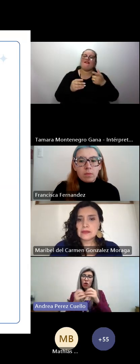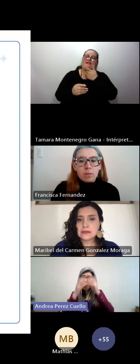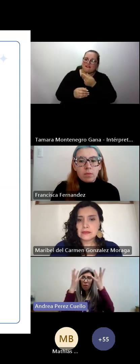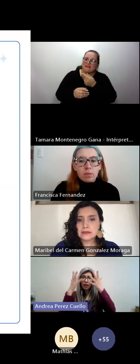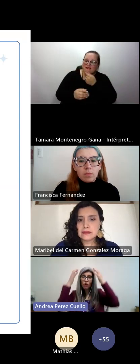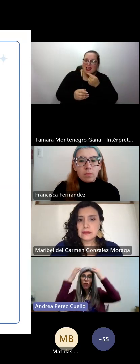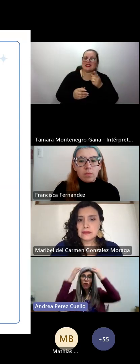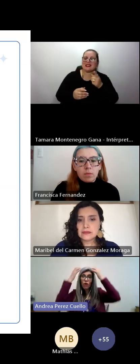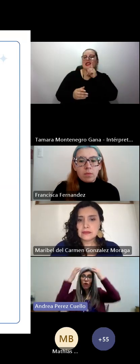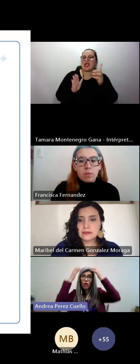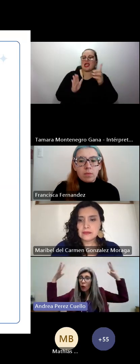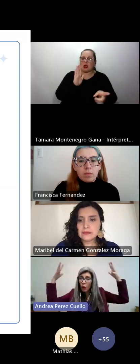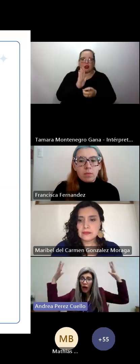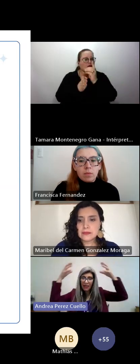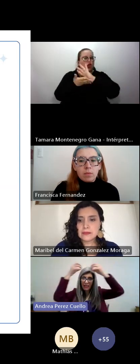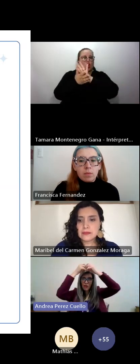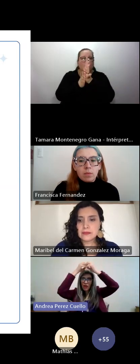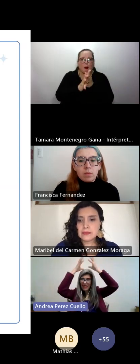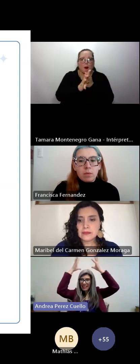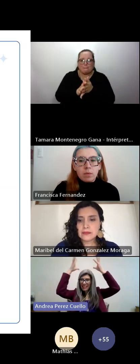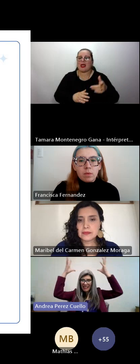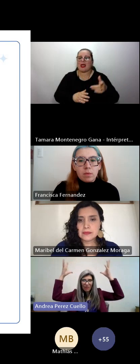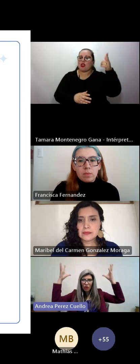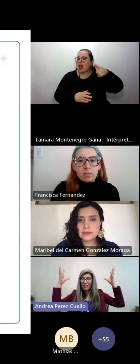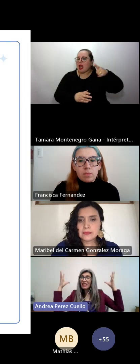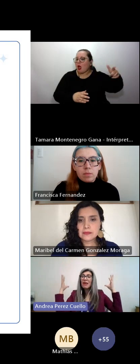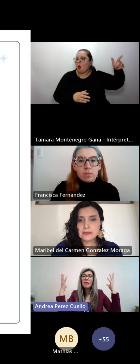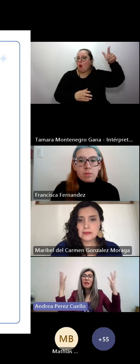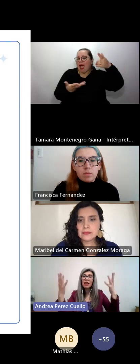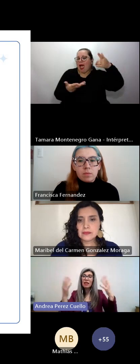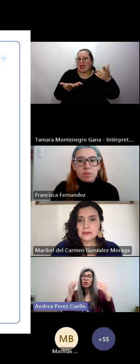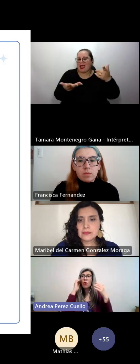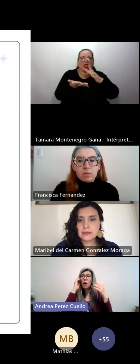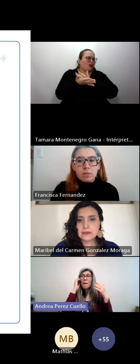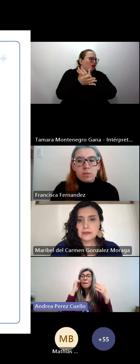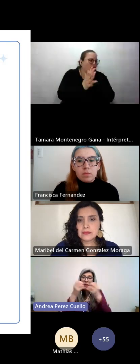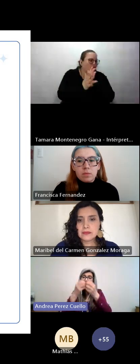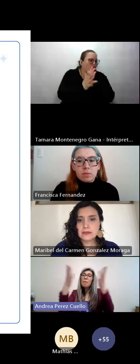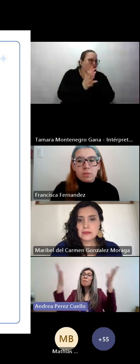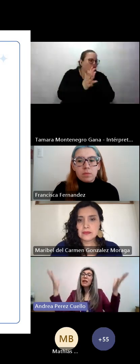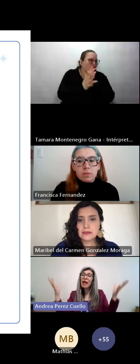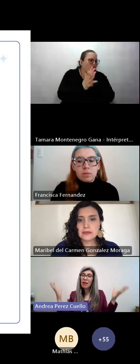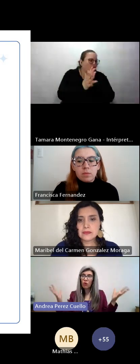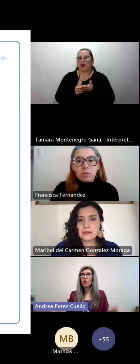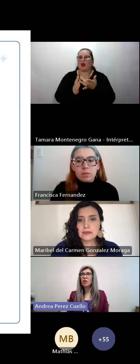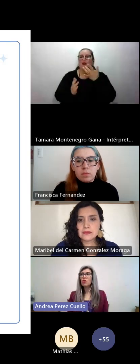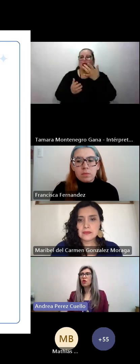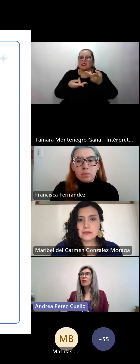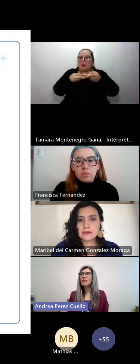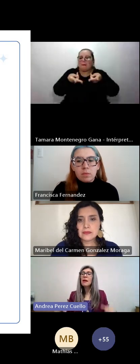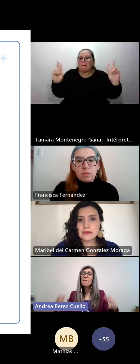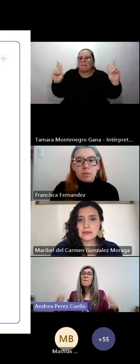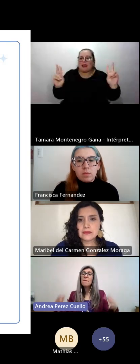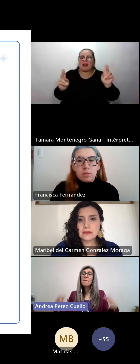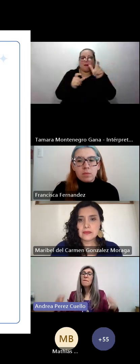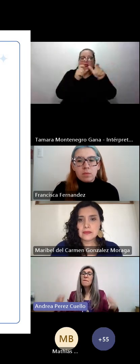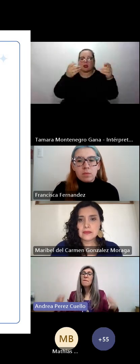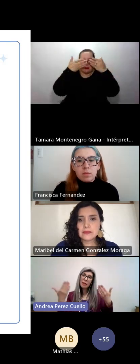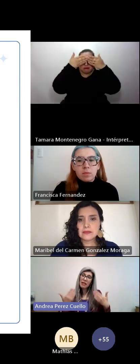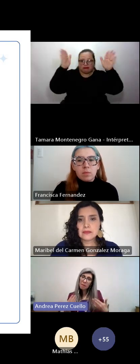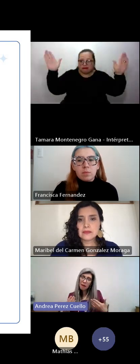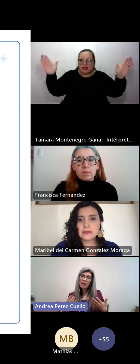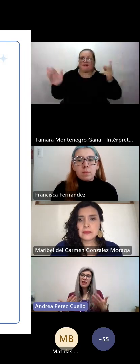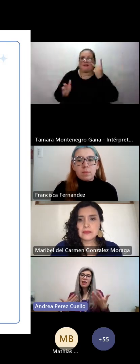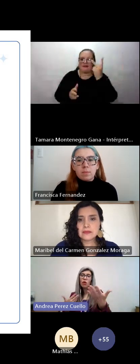un desarrollo completo del lenguaje, ¿no? Aquí cognitivamente, que eso permita ampliar nuevos horizontes, que